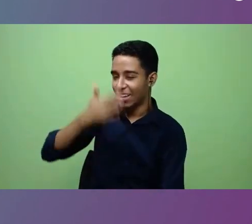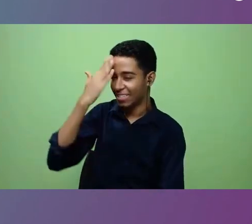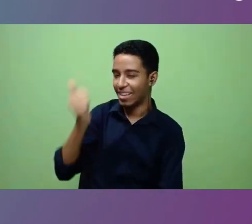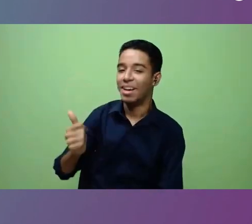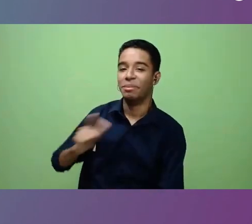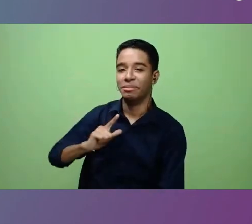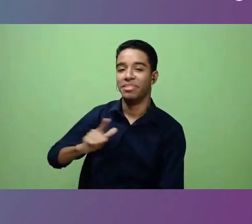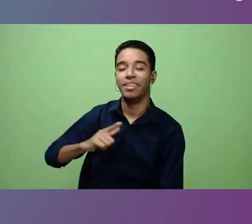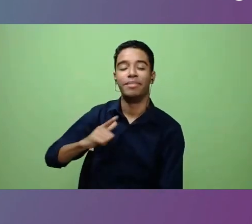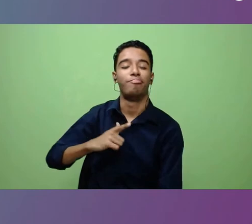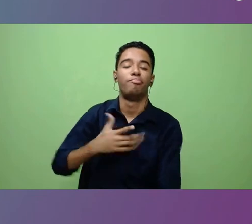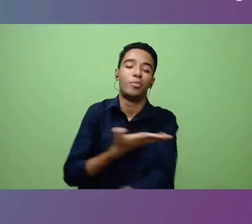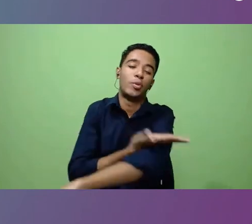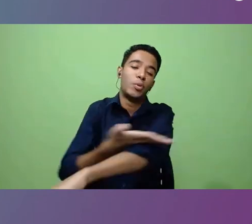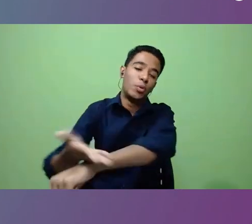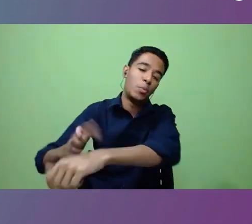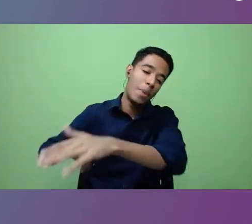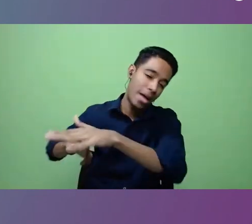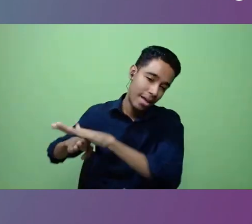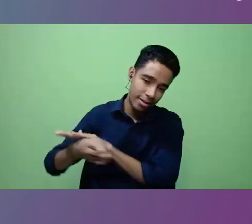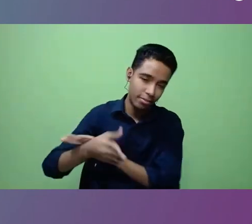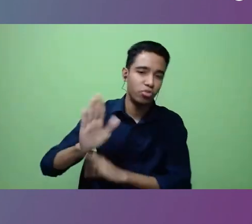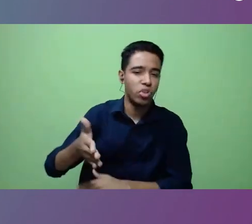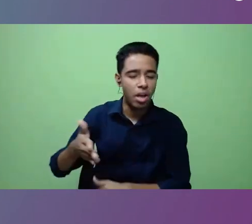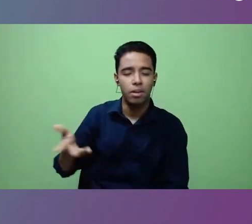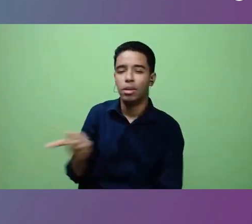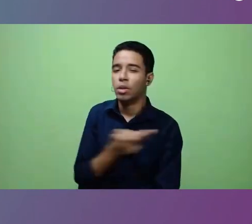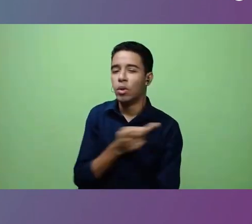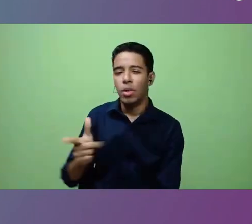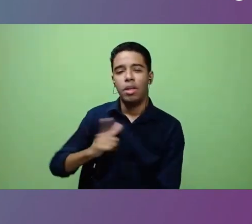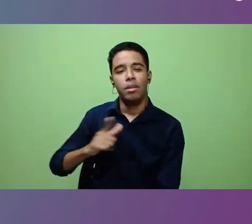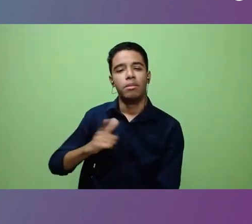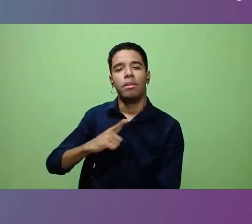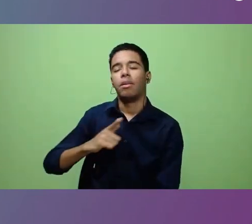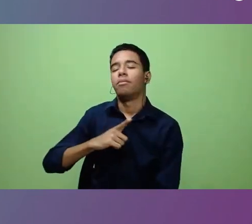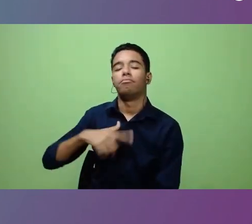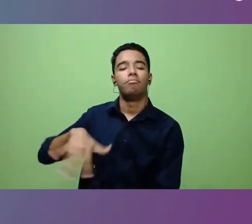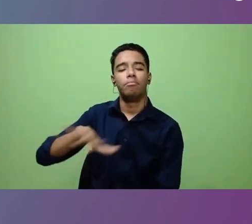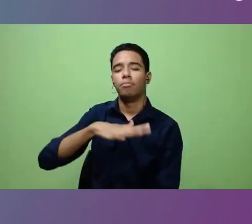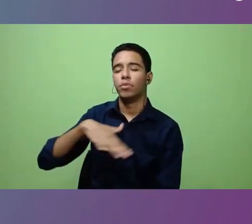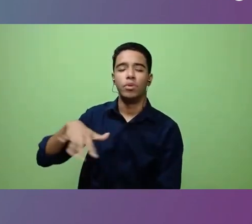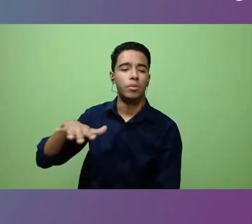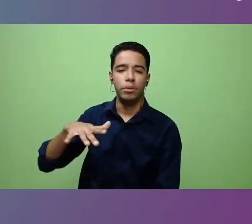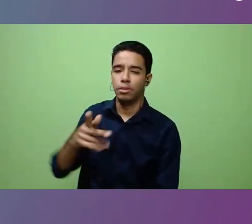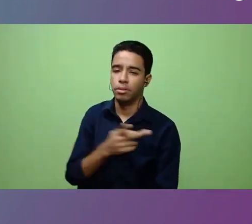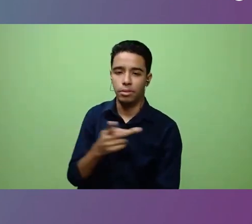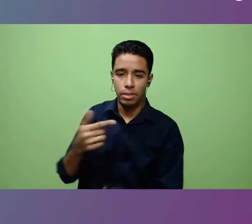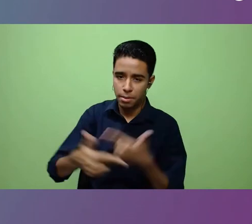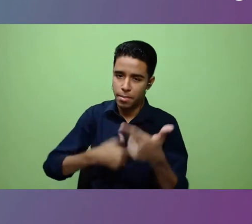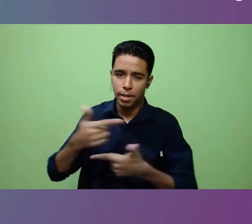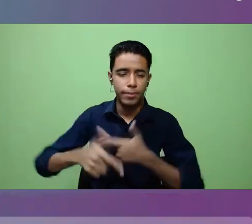nos acompanhando, então a gente já sabe qual é o ritmo de trabalho. Bem tranquilo, pessoal.